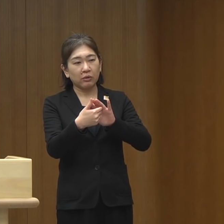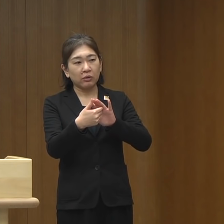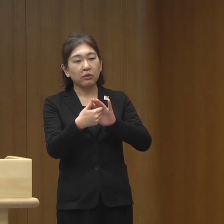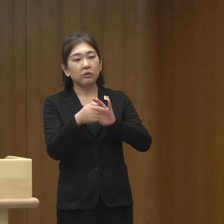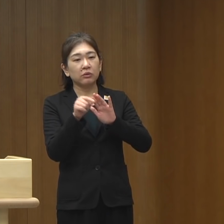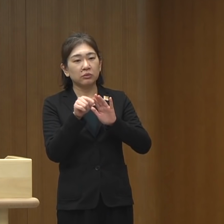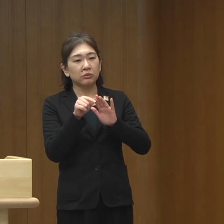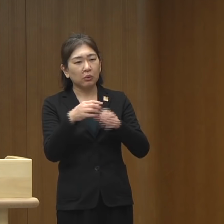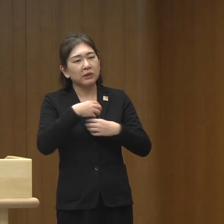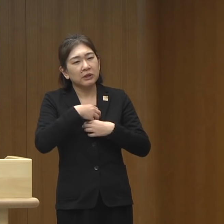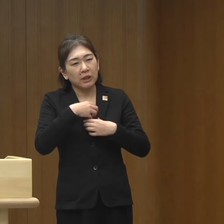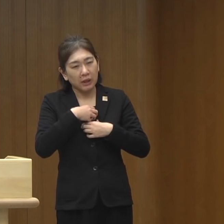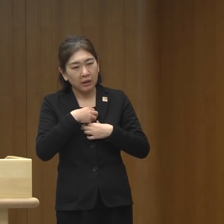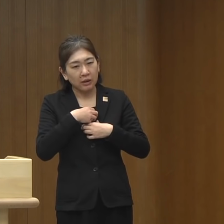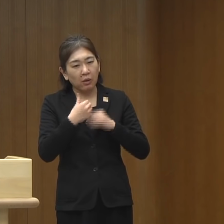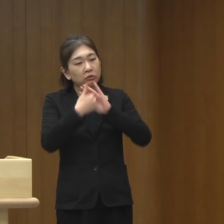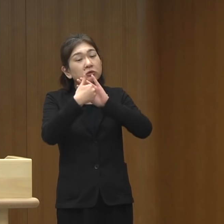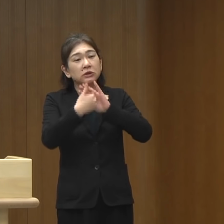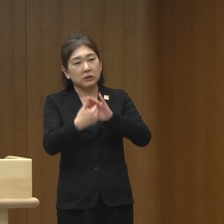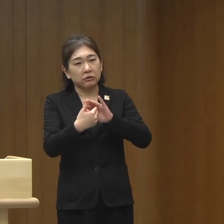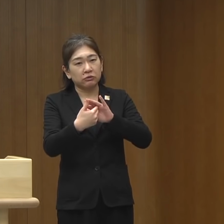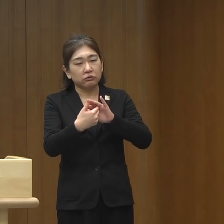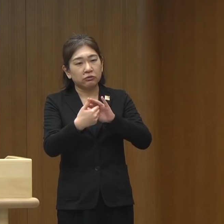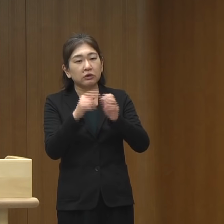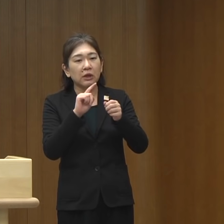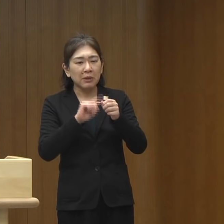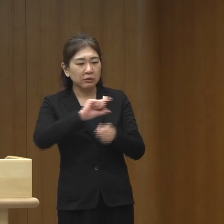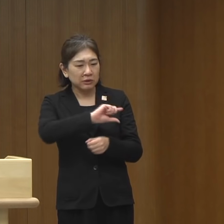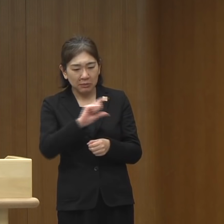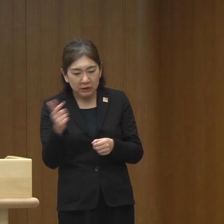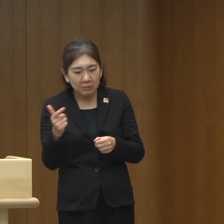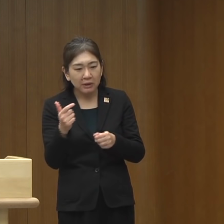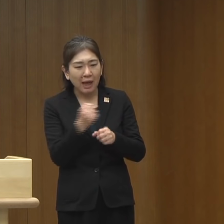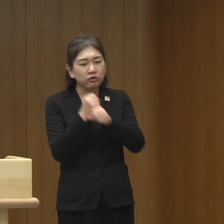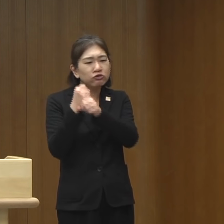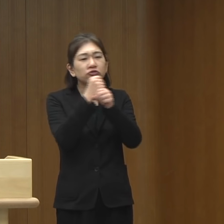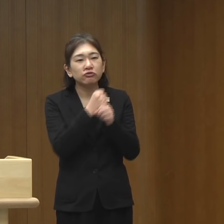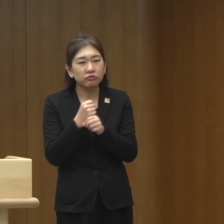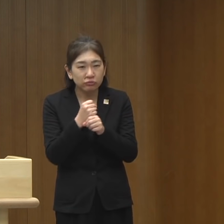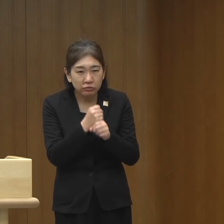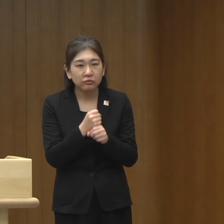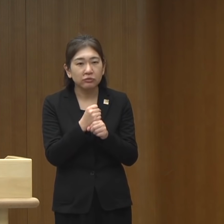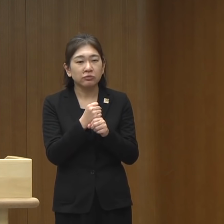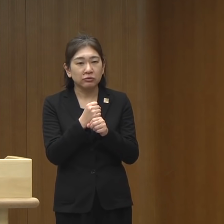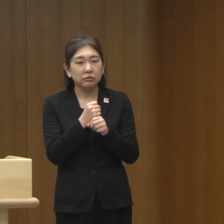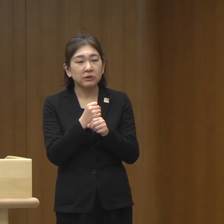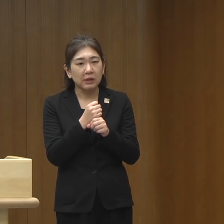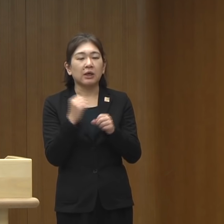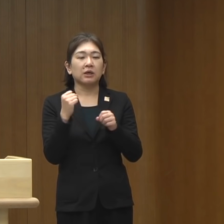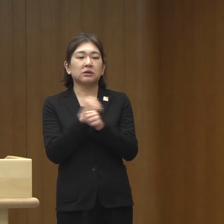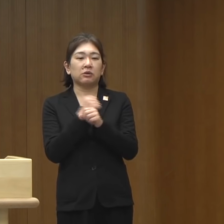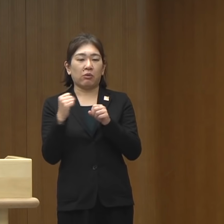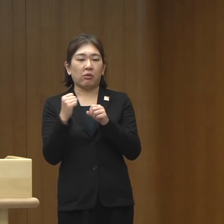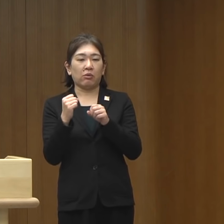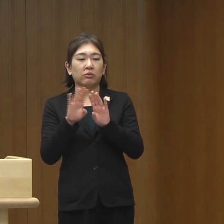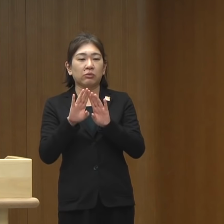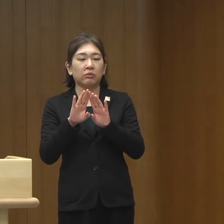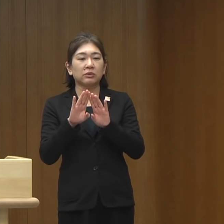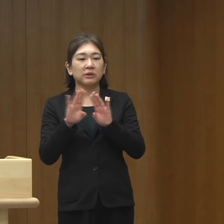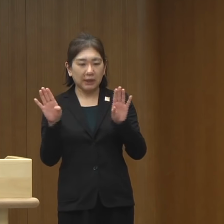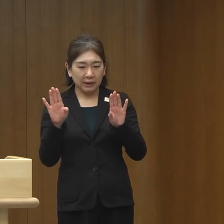のリスクを防ぐためのさまざまな工夫を講じて事業の再開や継